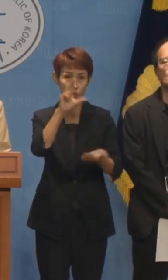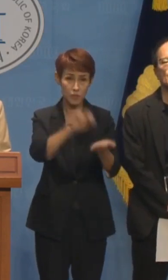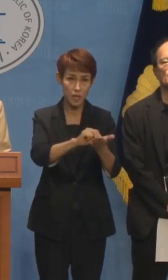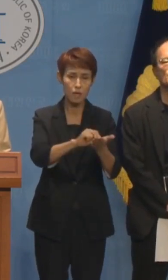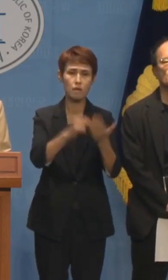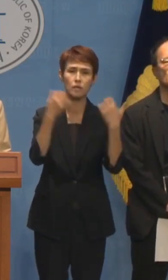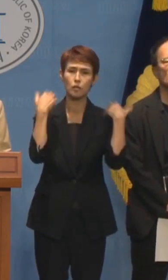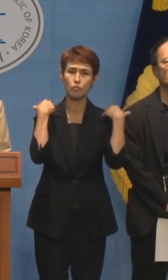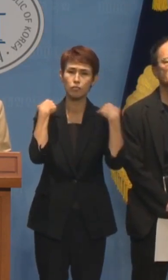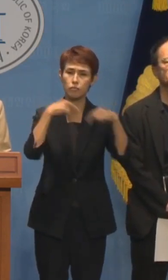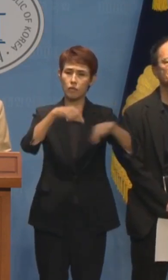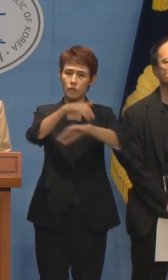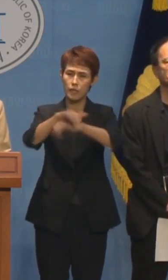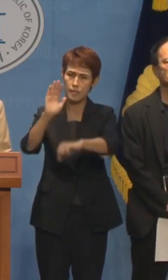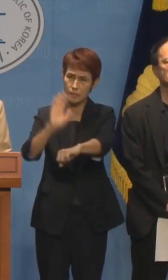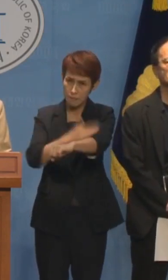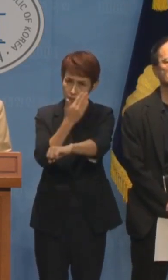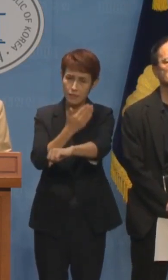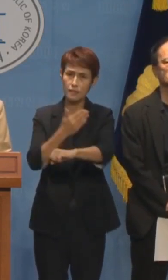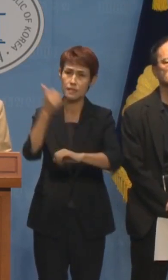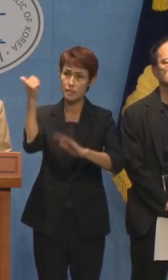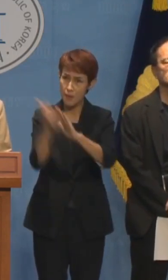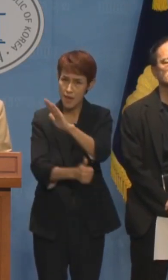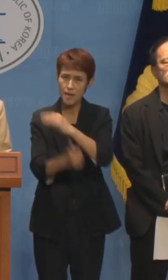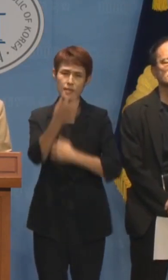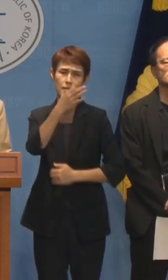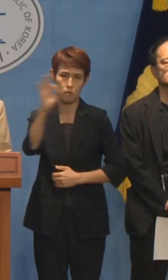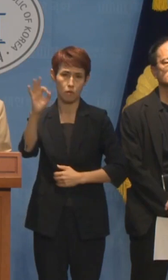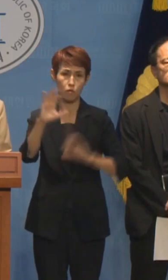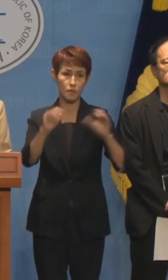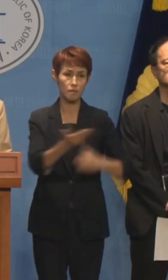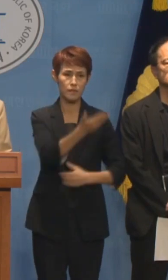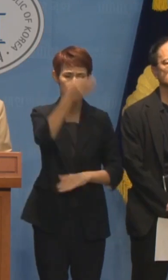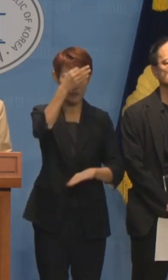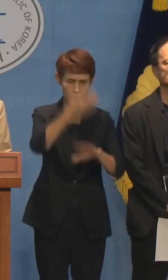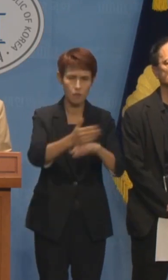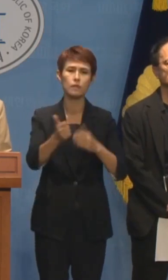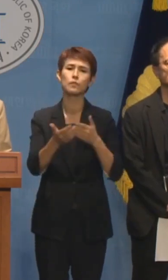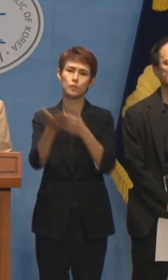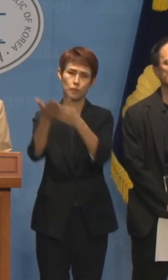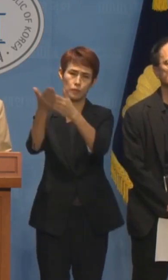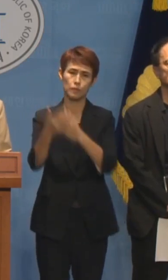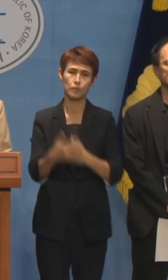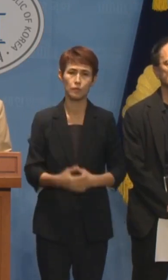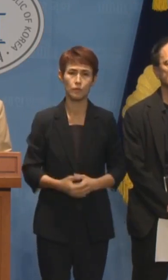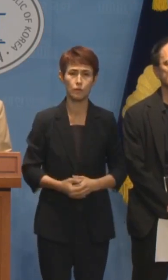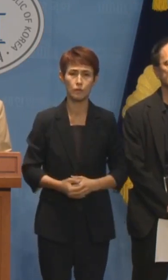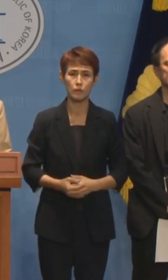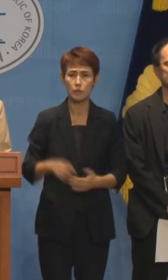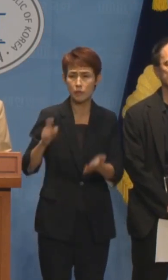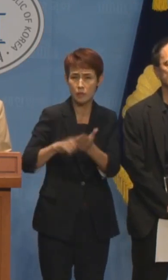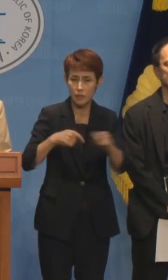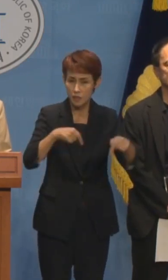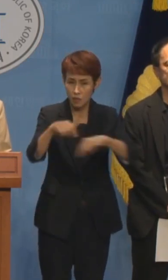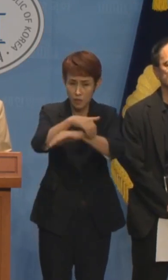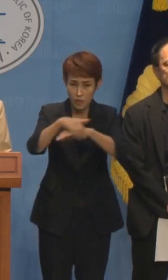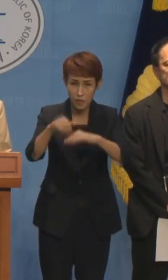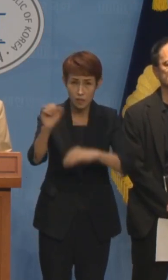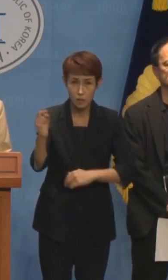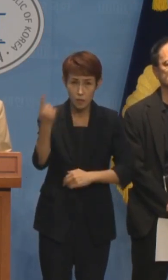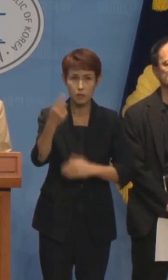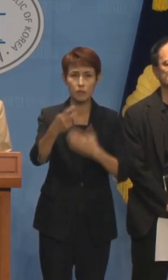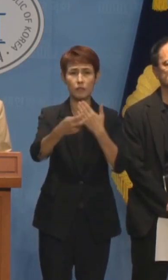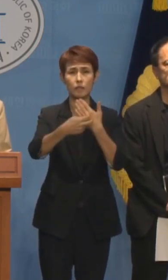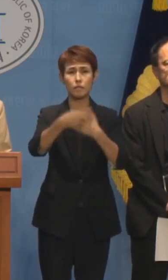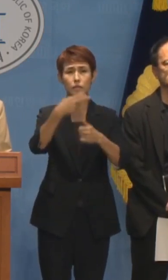정책 실패에 따른 것이을 을 인정하고 국민께 사과하십시오 또한 졸속 정책 추진으로 의료 대란을